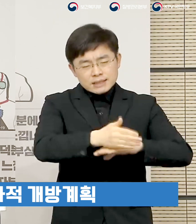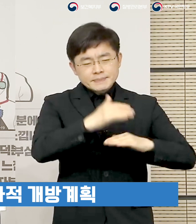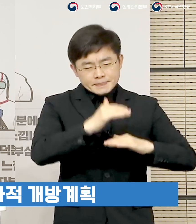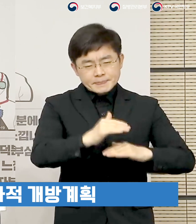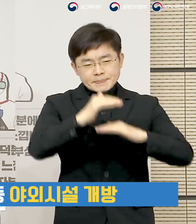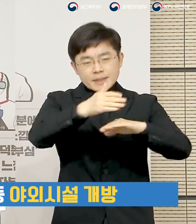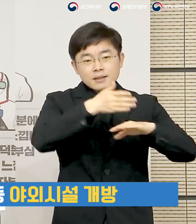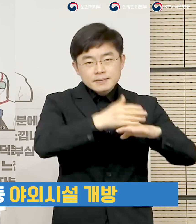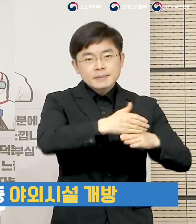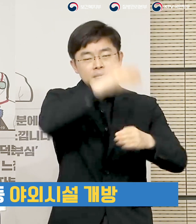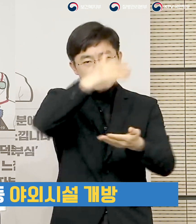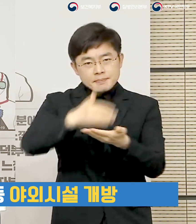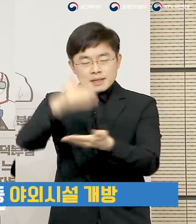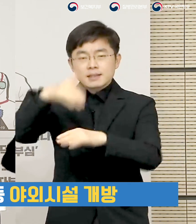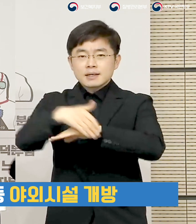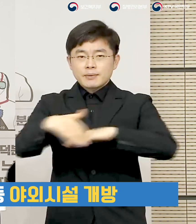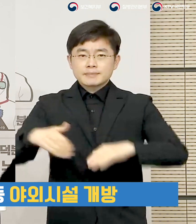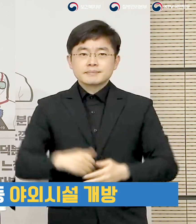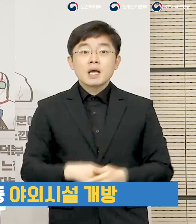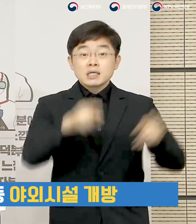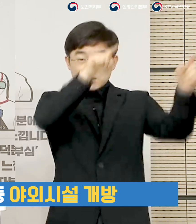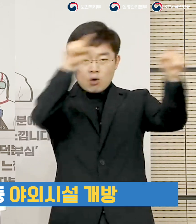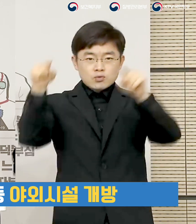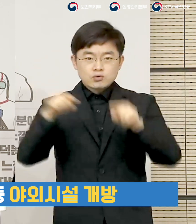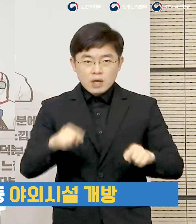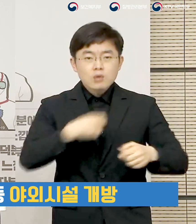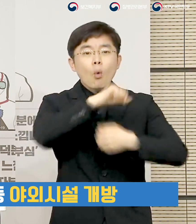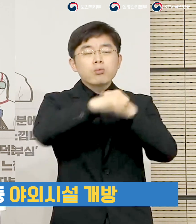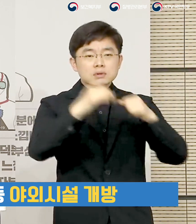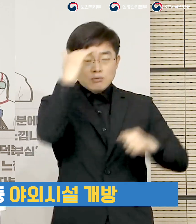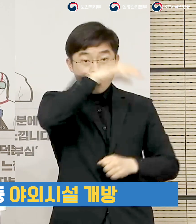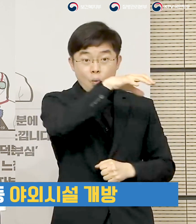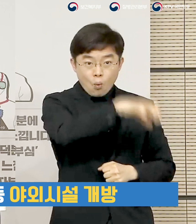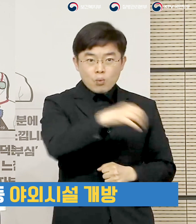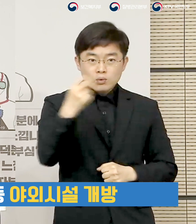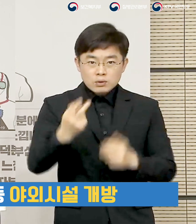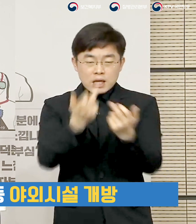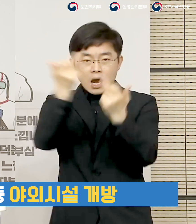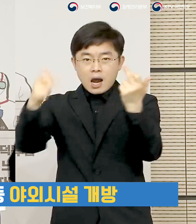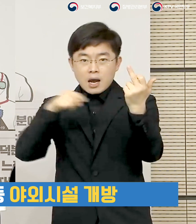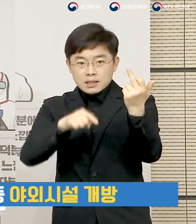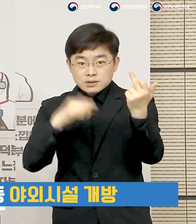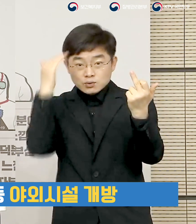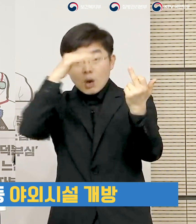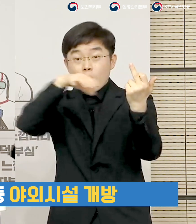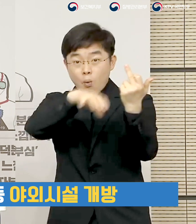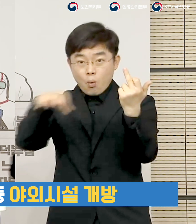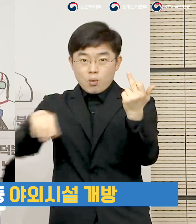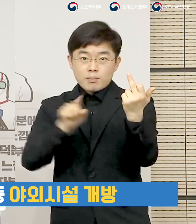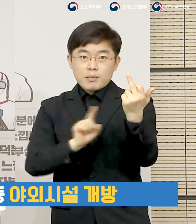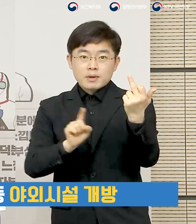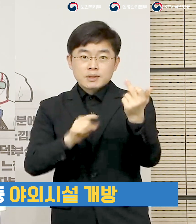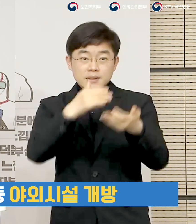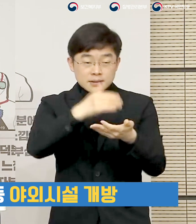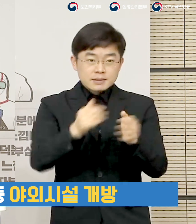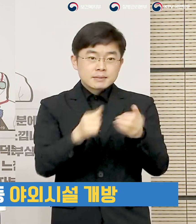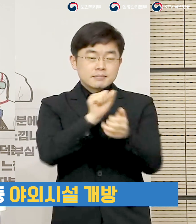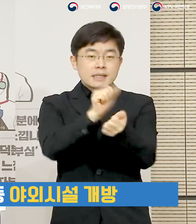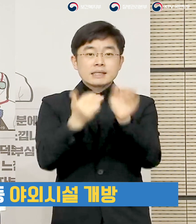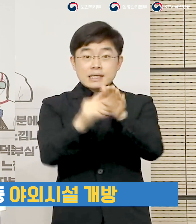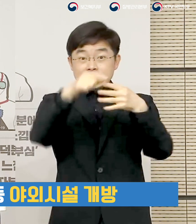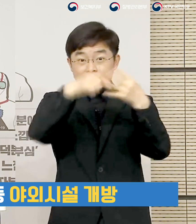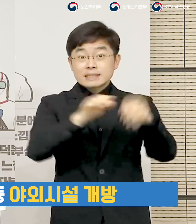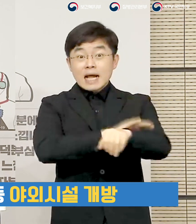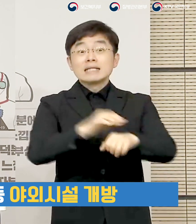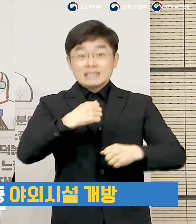예정입니다. 전국의 공영 동물원과 국립생태원, 생물자원관은 방역 지침 이행을 전제로